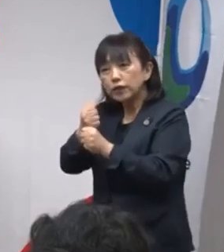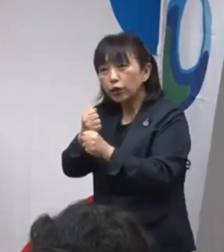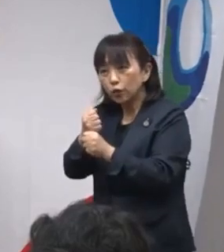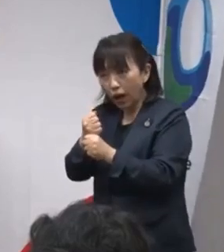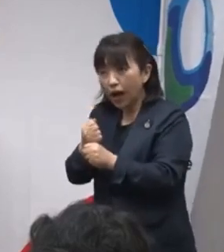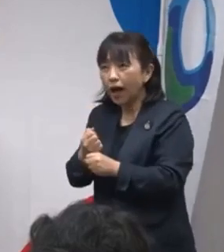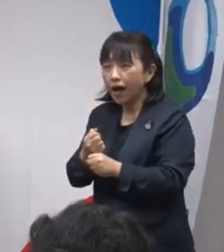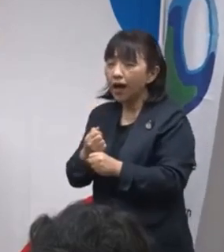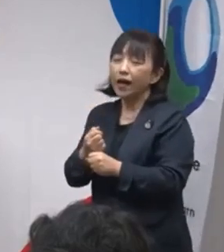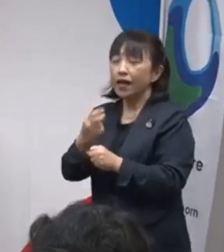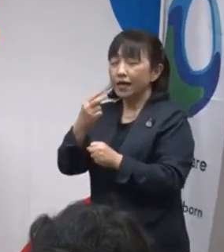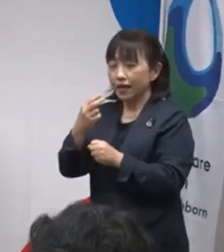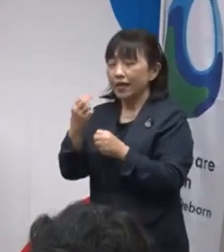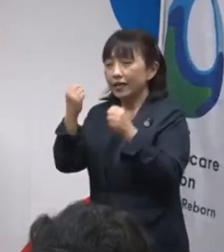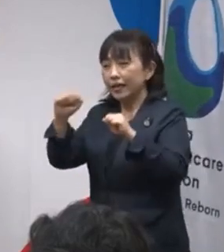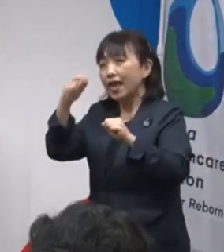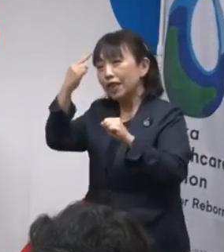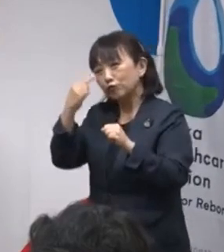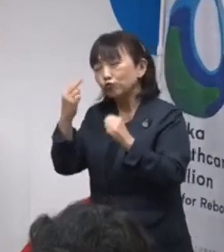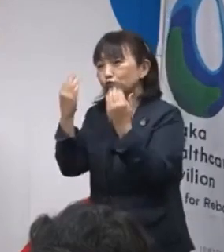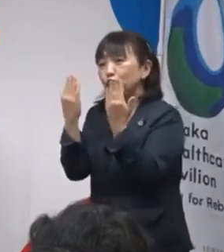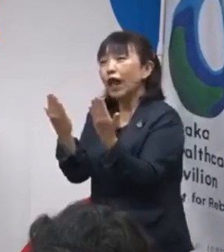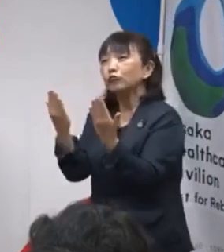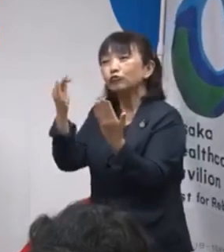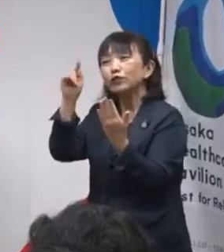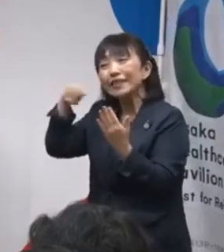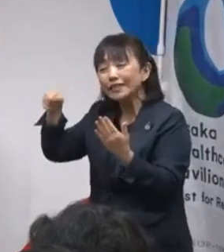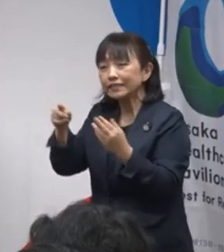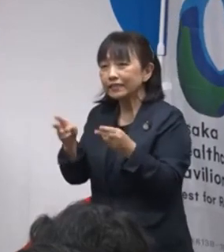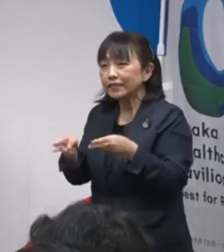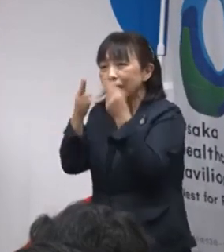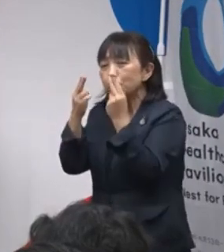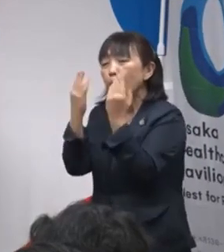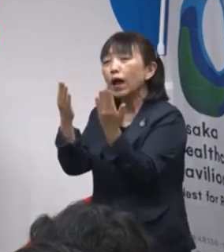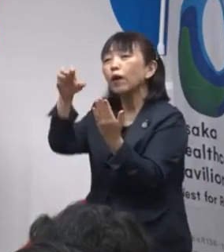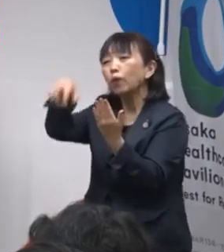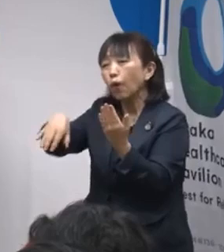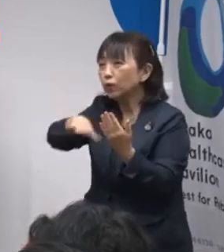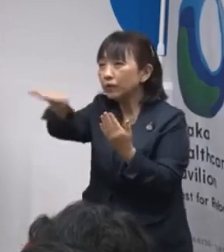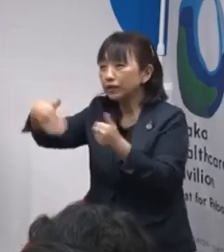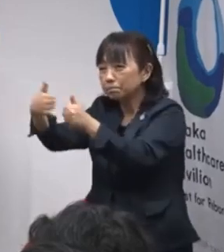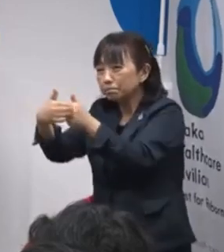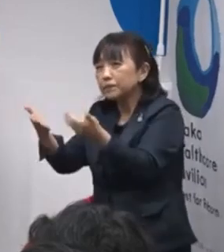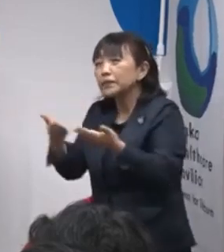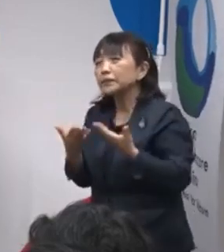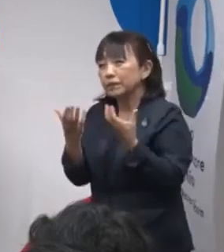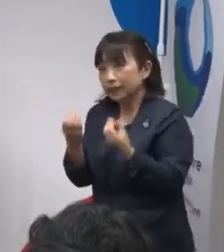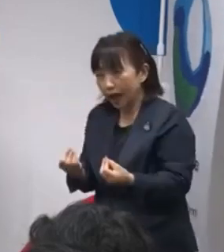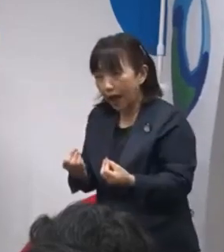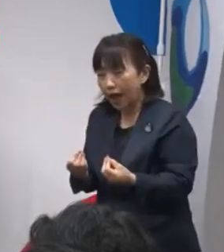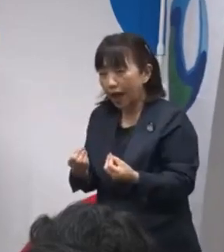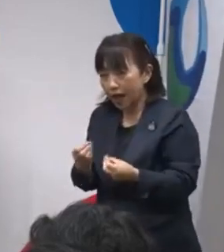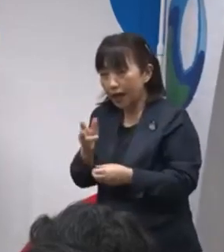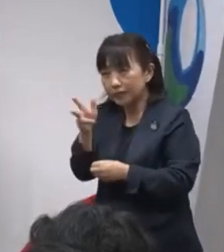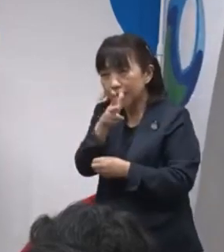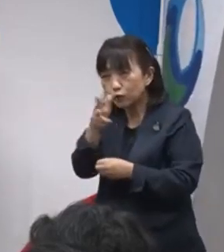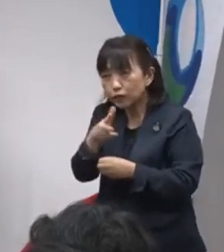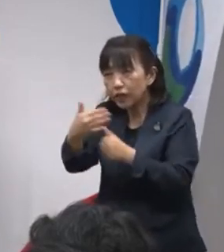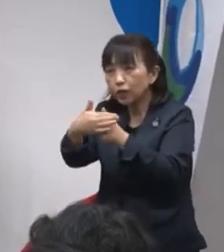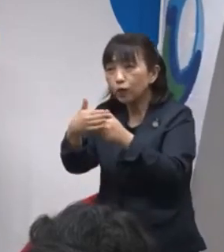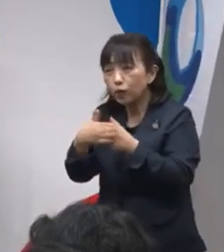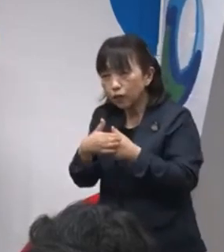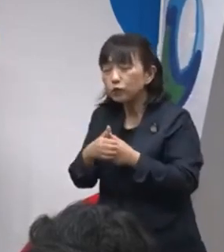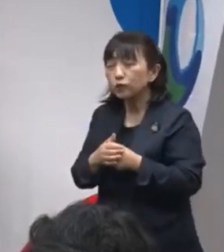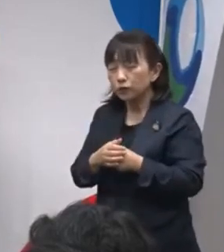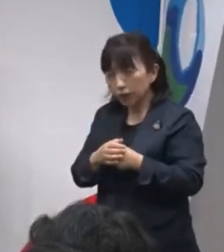芸術学院専門学校の皆さんにご協力いただきましてありがとうございます。そして撮影協力として劇団大阪シニア演劇